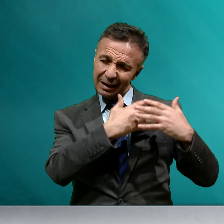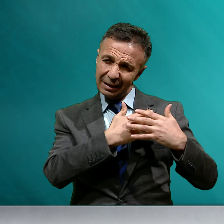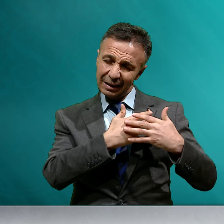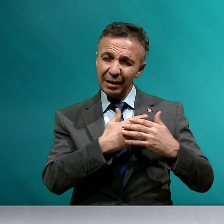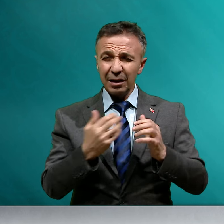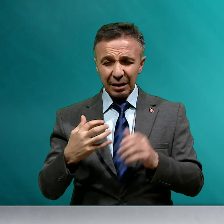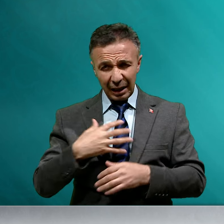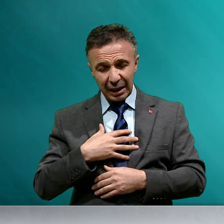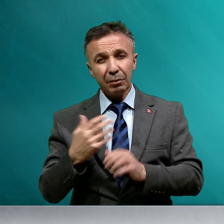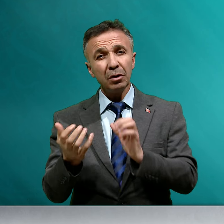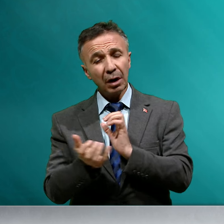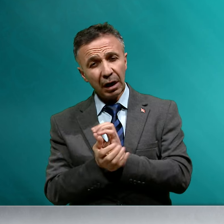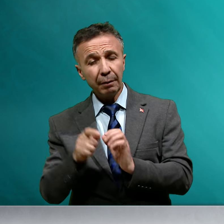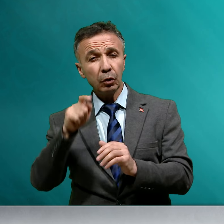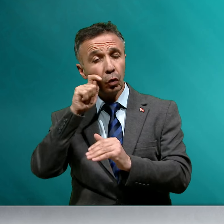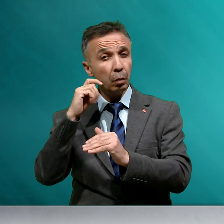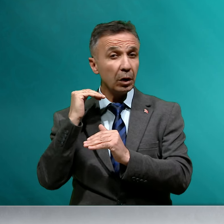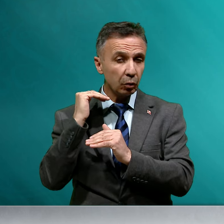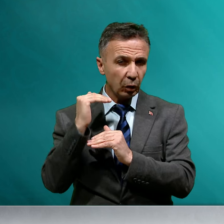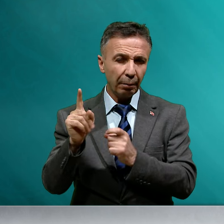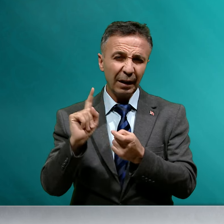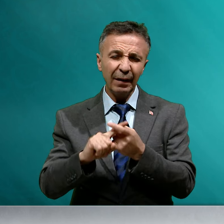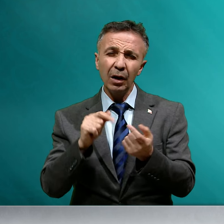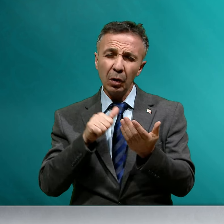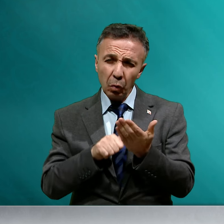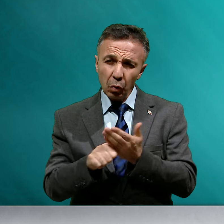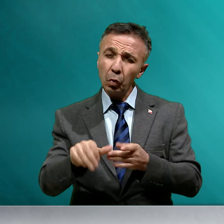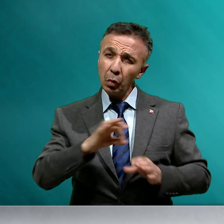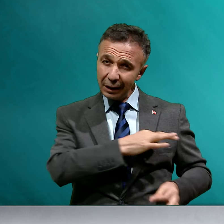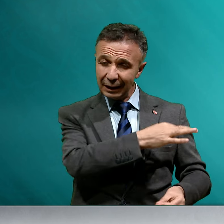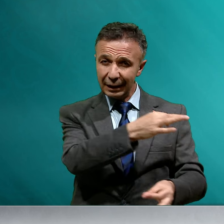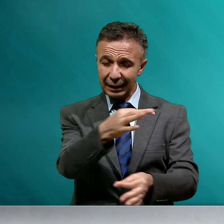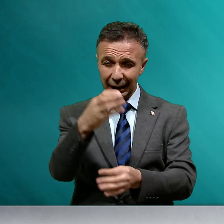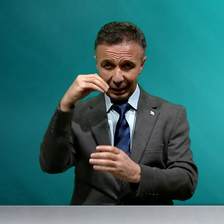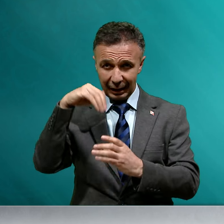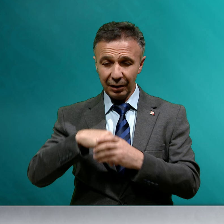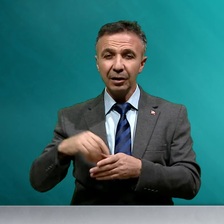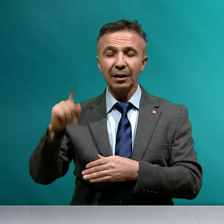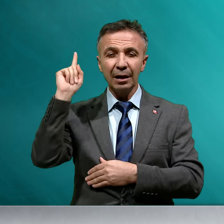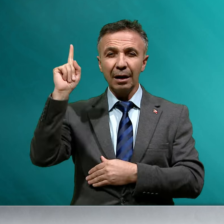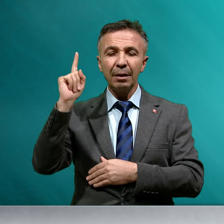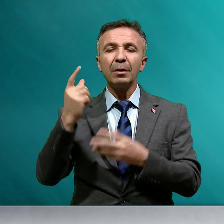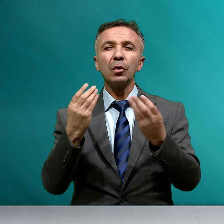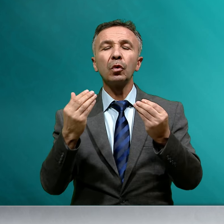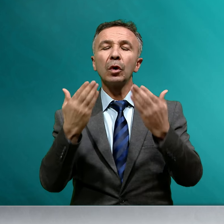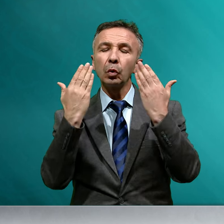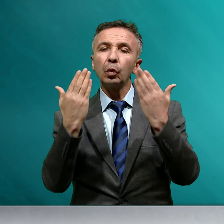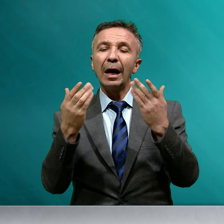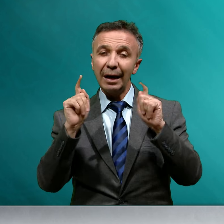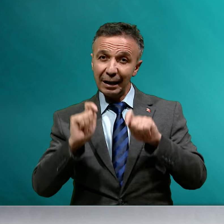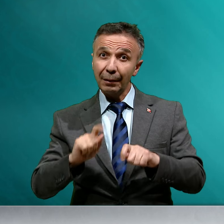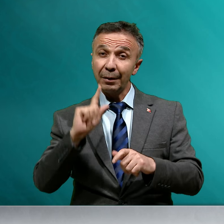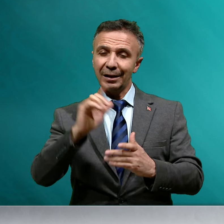ailemiz, ümmeti Muhammed ve bütün insanlık için Rabbimize çokça dua